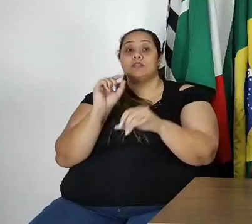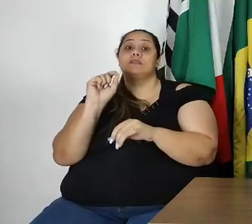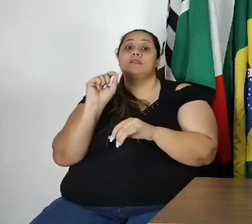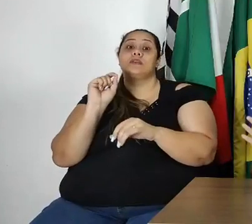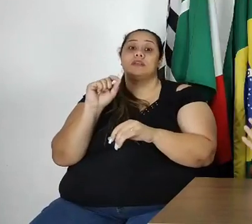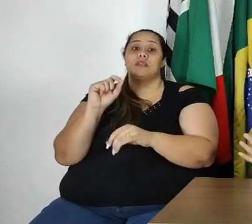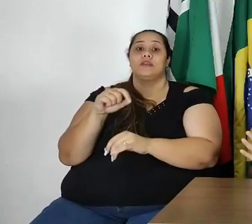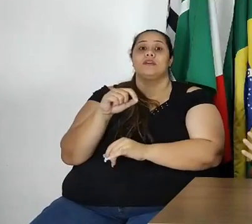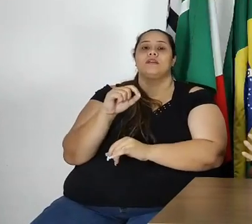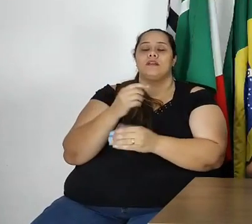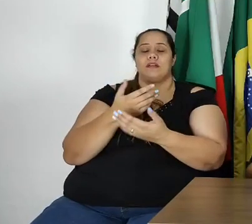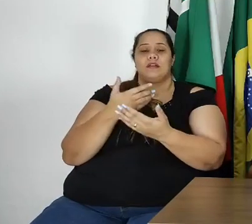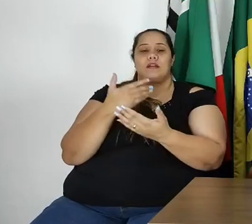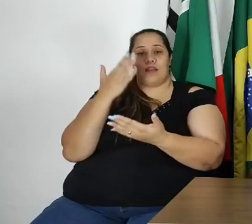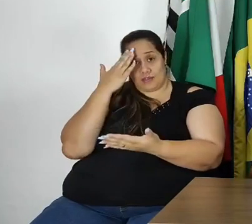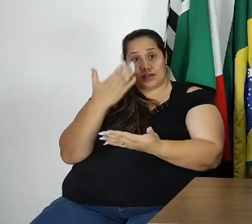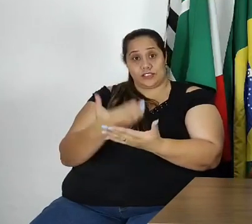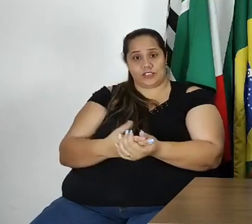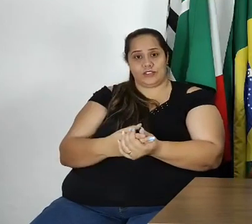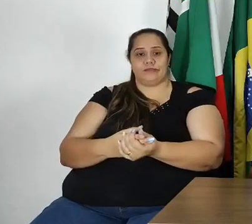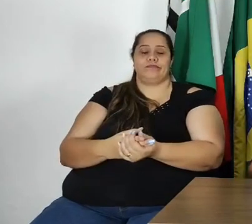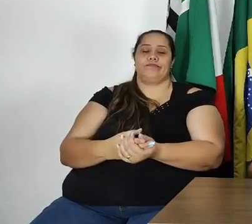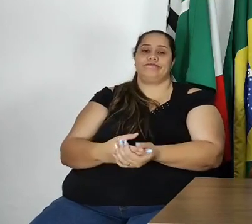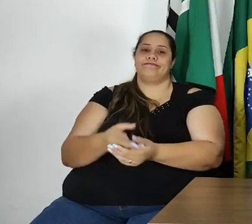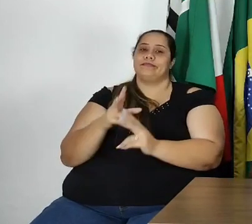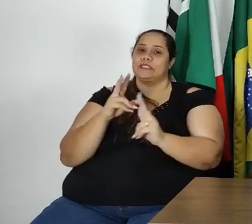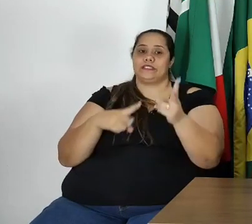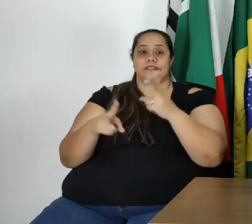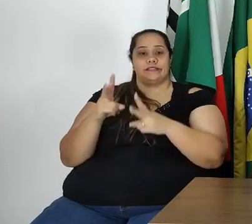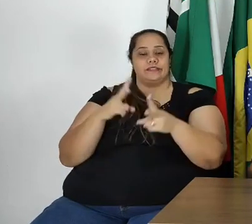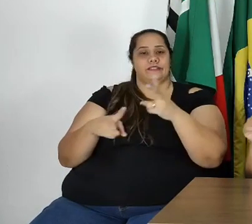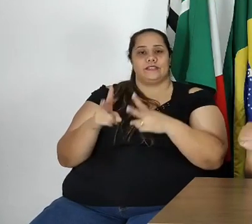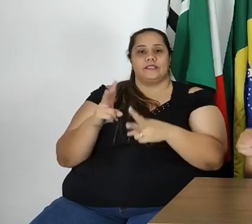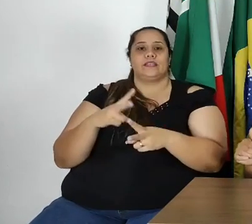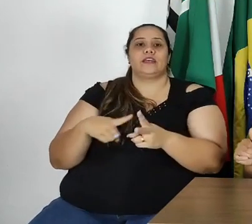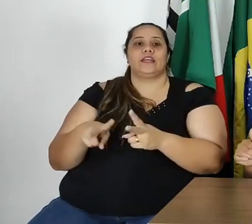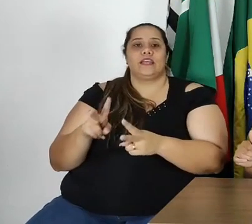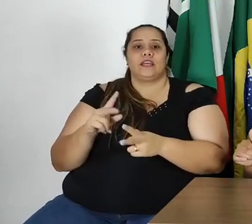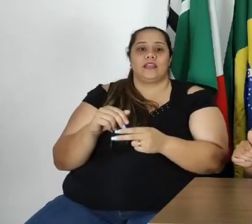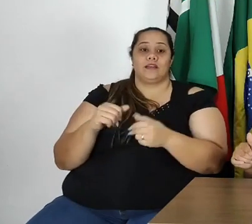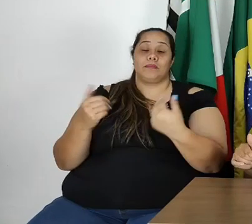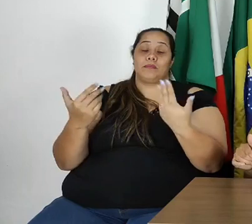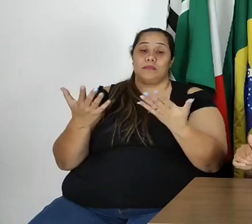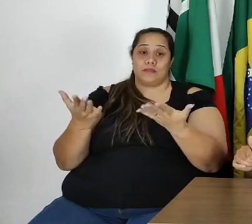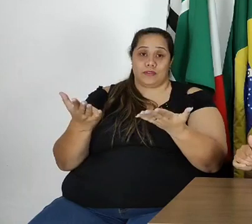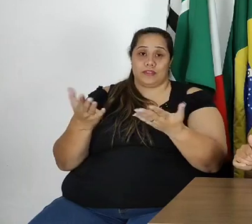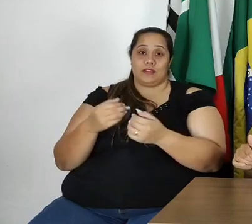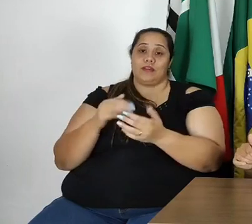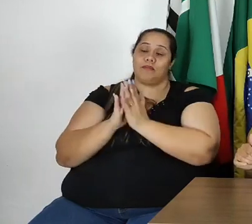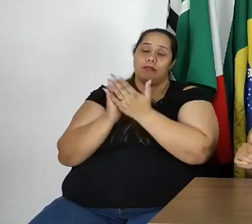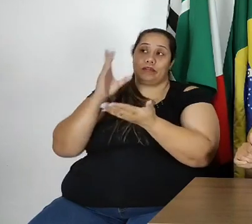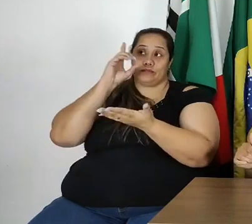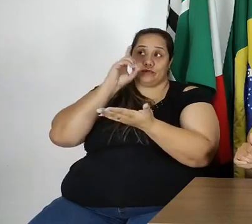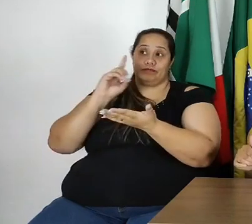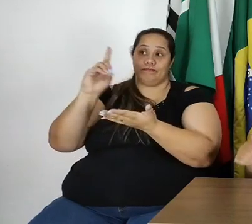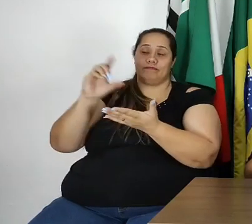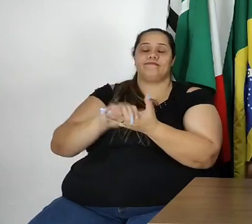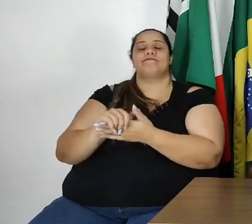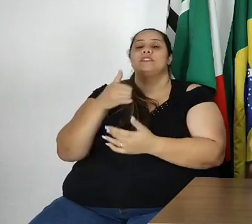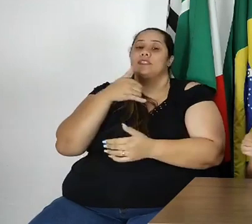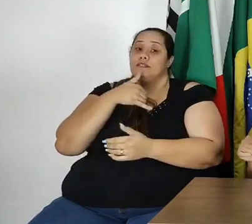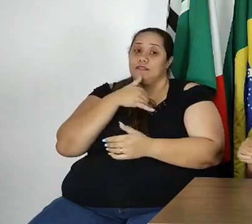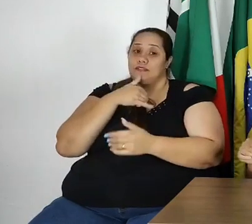eles acreditam. E nem sempre as crenças dele é relacionada à palavra de Deus.